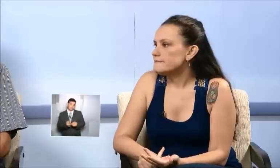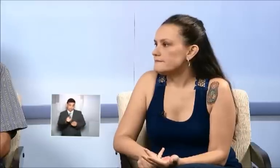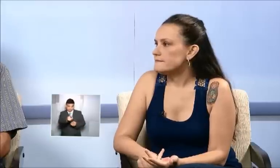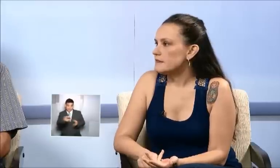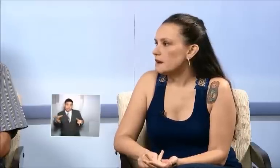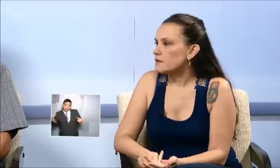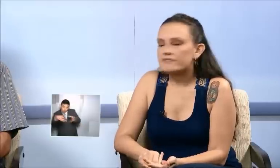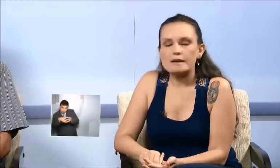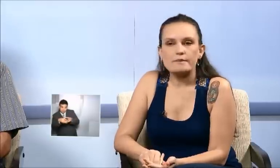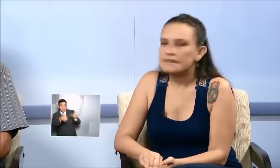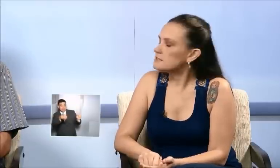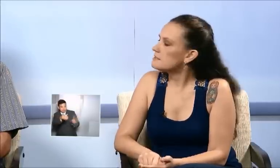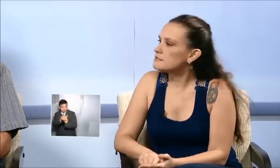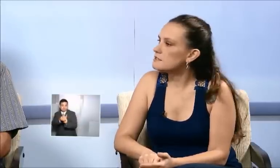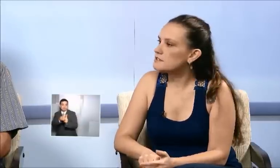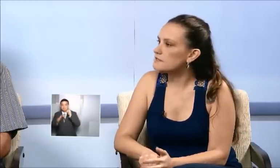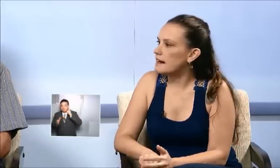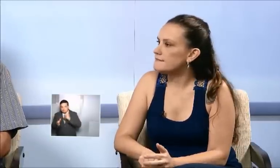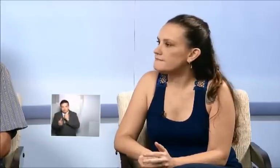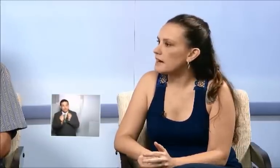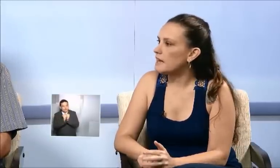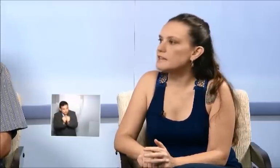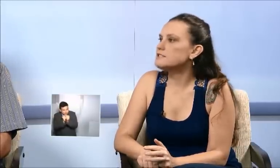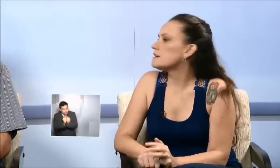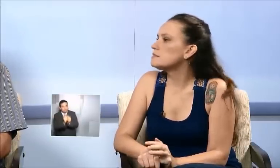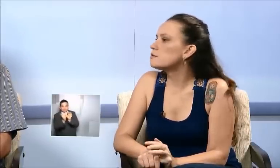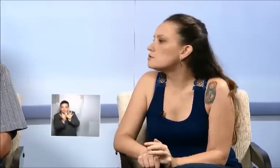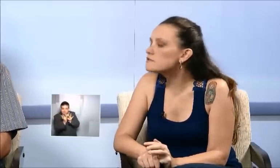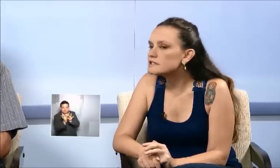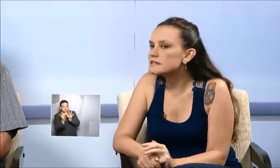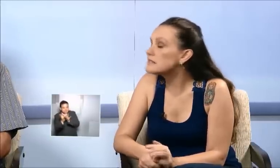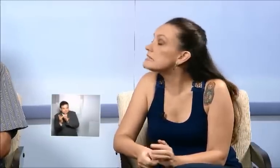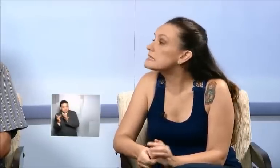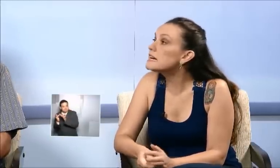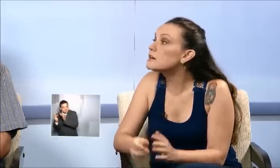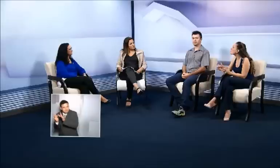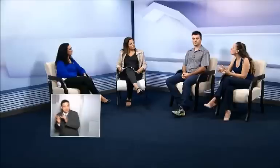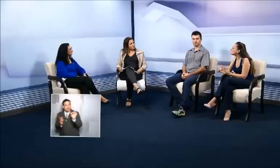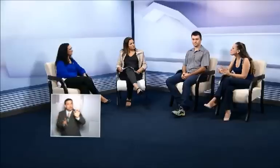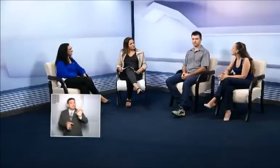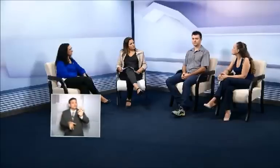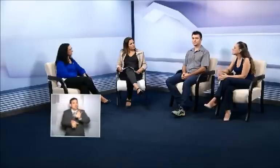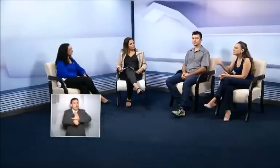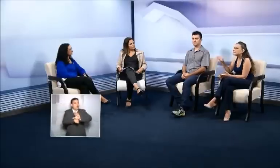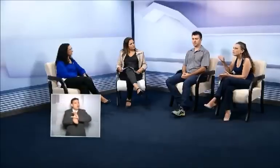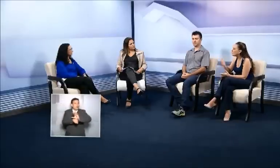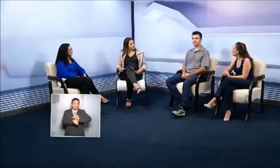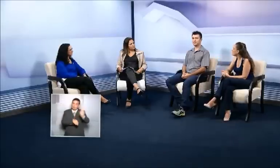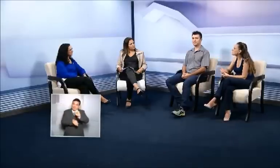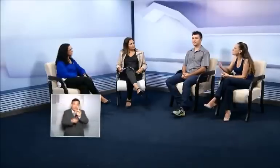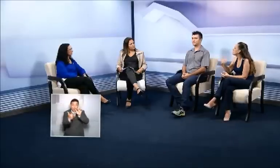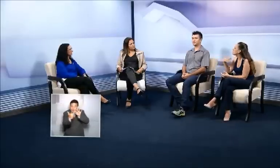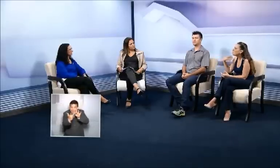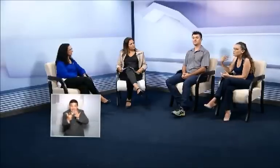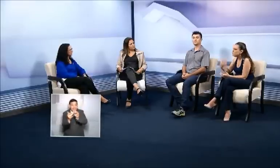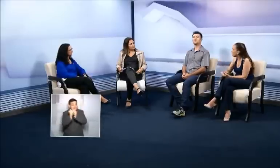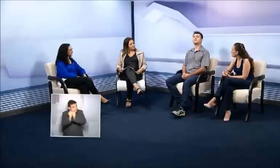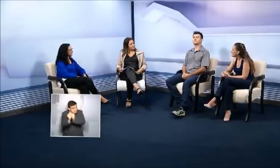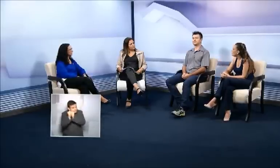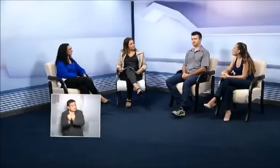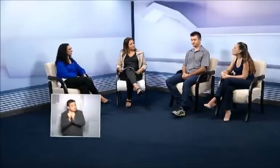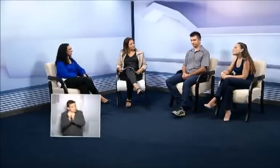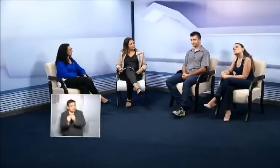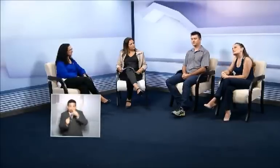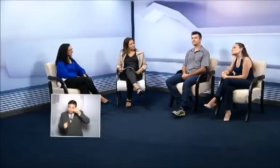surda. É o que vai mais te ajudar. Além de fazer o curso, você tem que ter contato, você tem que estar com eles, você tem que